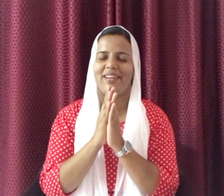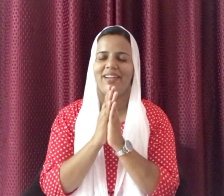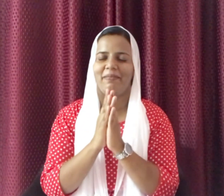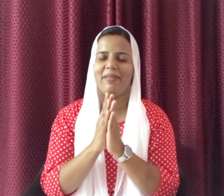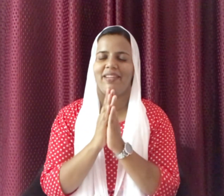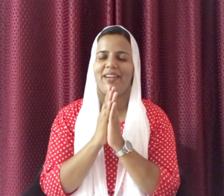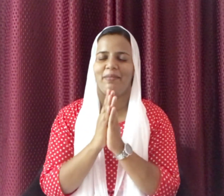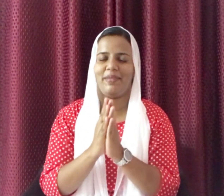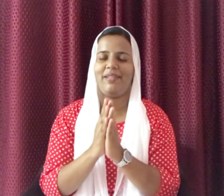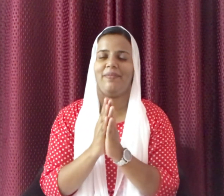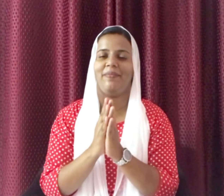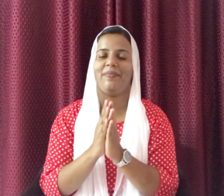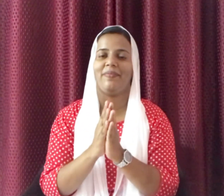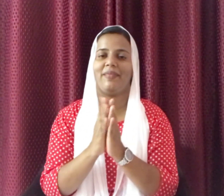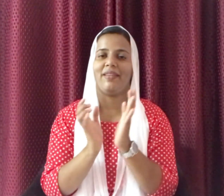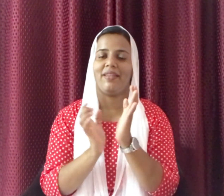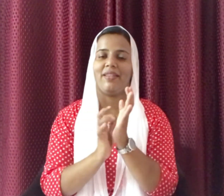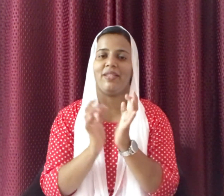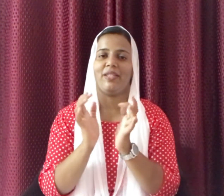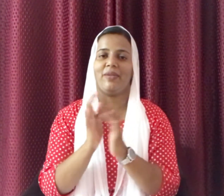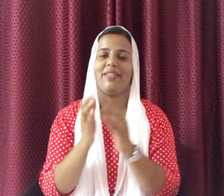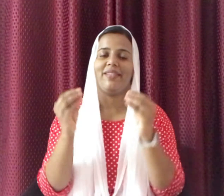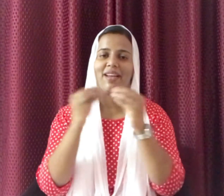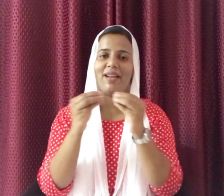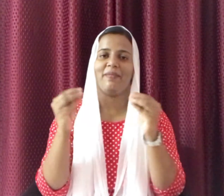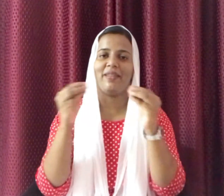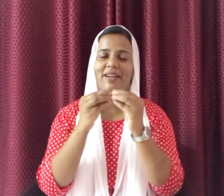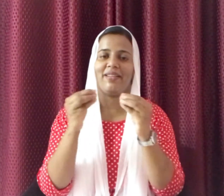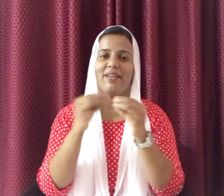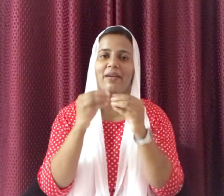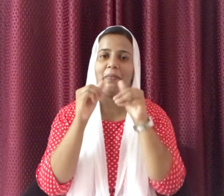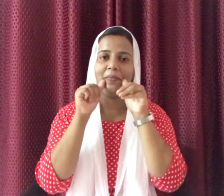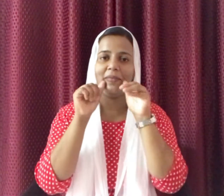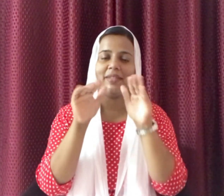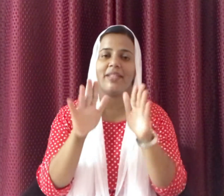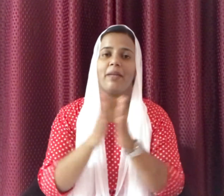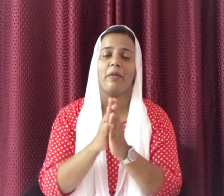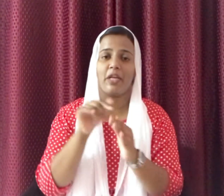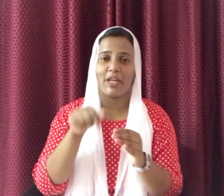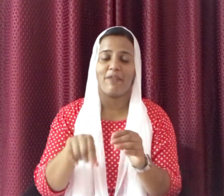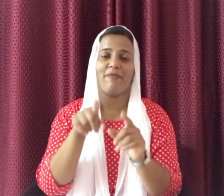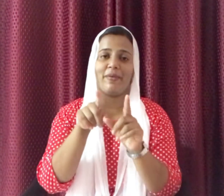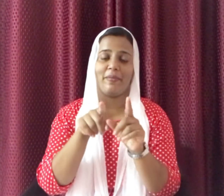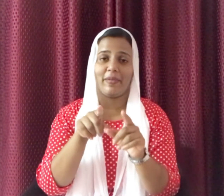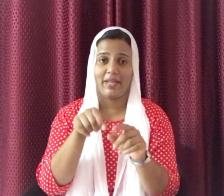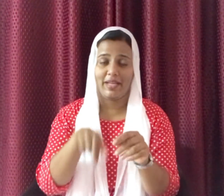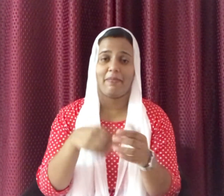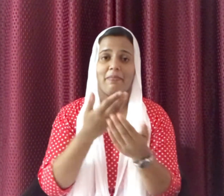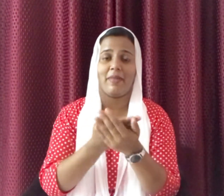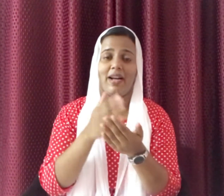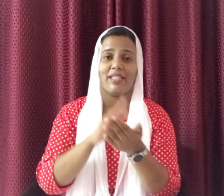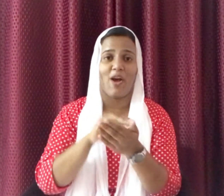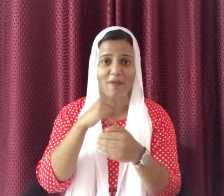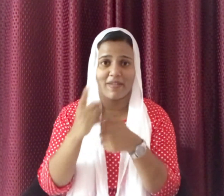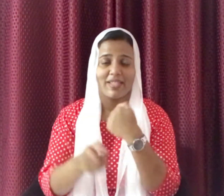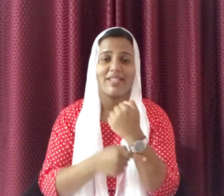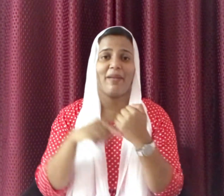ആമേൻ, ആമേൻ, ആമേൻ. കർത്താവ് നിങ്ങളെ ധാരാളം ധാരാളമായിട്ട് അനുഗ്രഹിക്കട്ടെ. ഈ വർഷത്തിന് ഈ മാസത്തിൻ്റെ അവസാന ദിവസമാണ്. കരങ്ങളെ